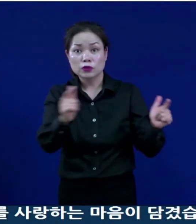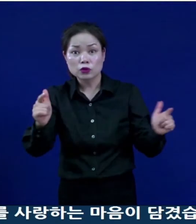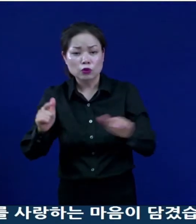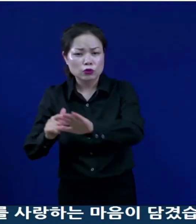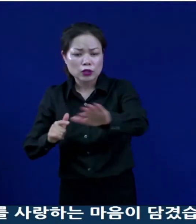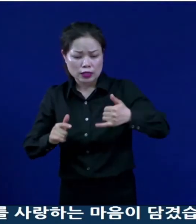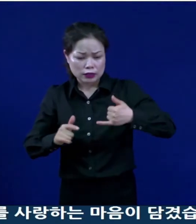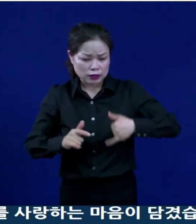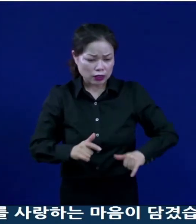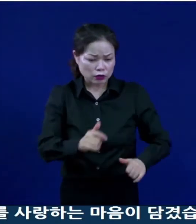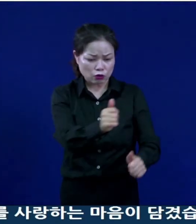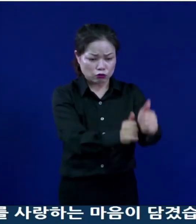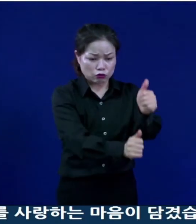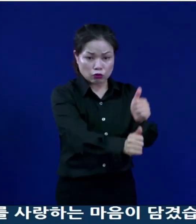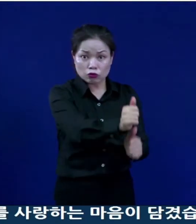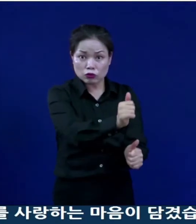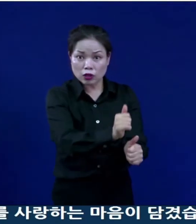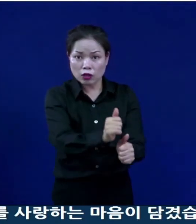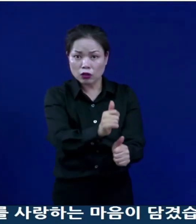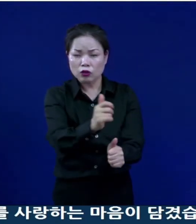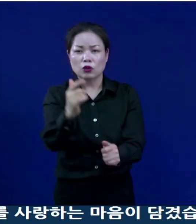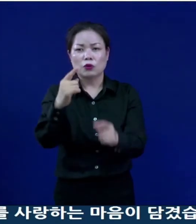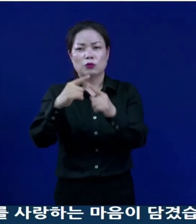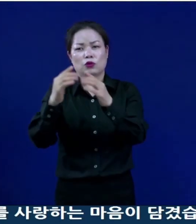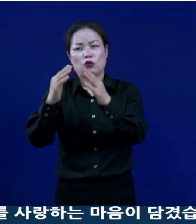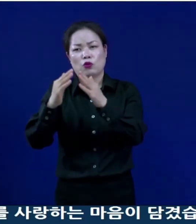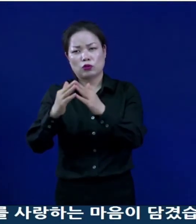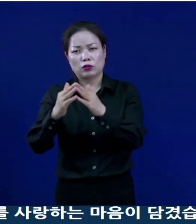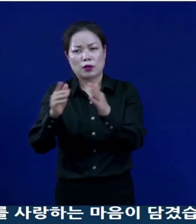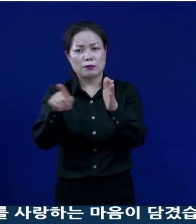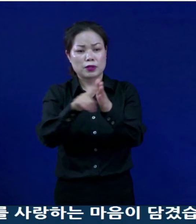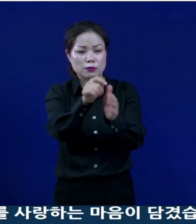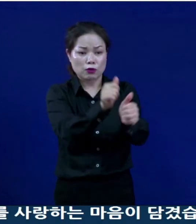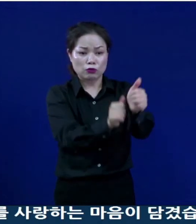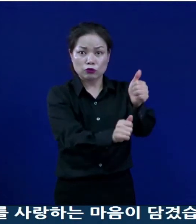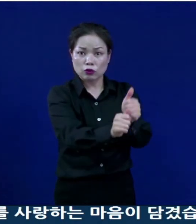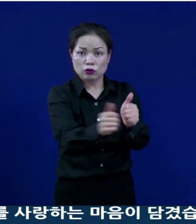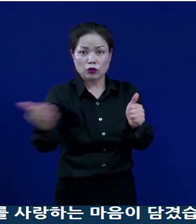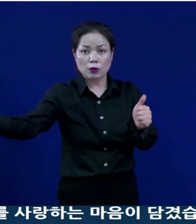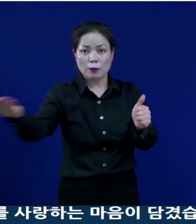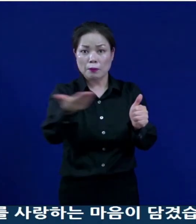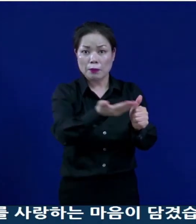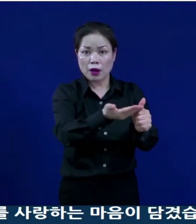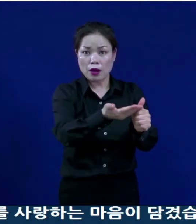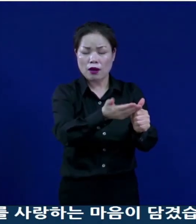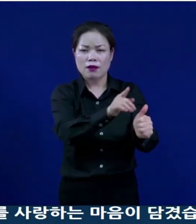우리의 자녀와 우리의 후손들에게, 그리고 주의 몸된 교회의 믿음의 후손들에게 물려줄